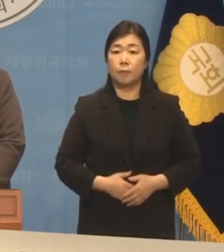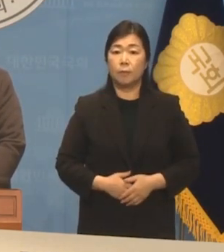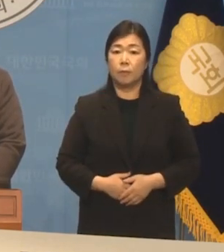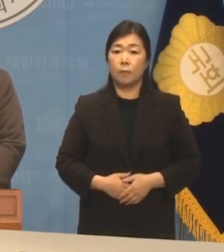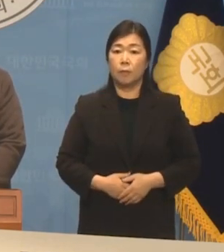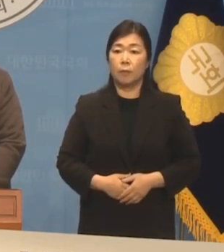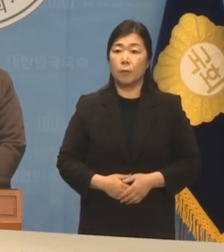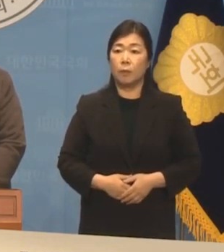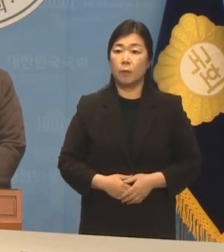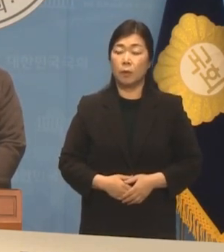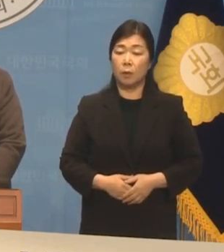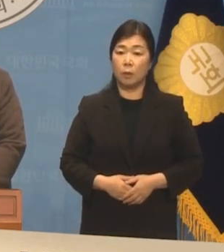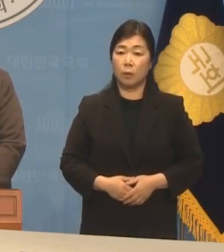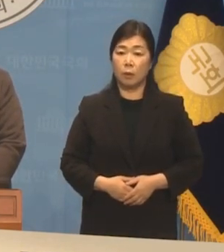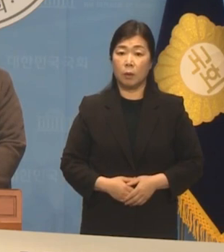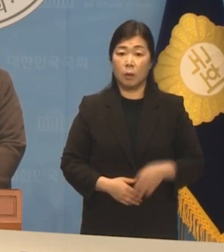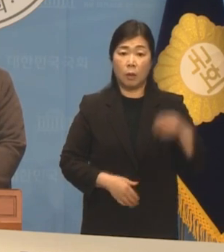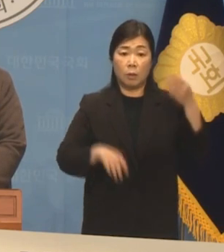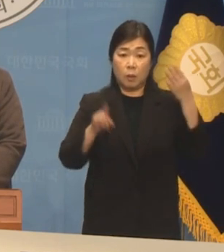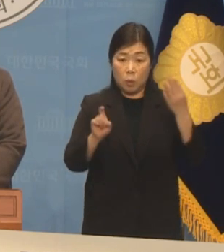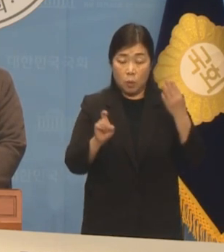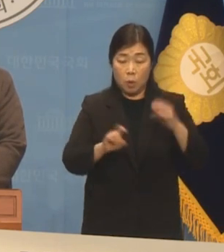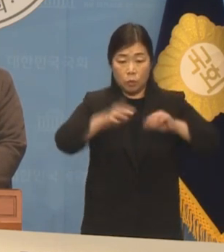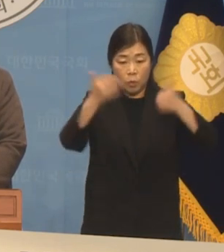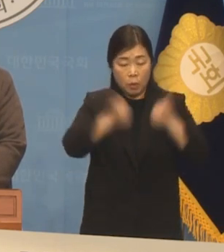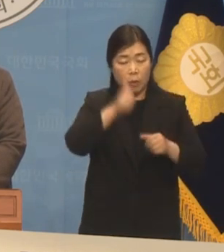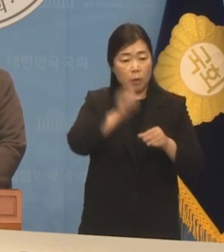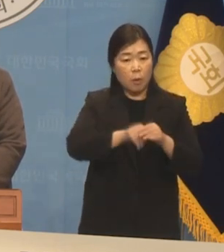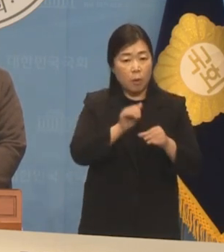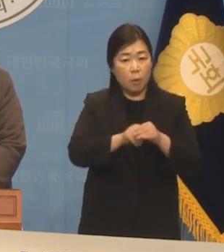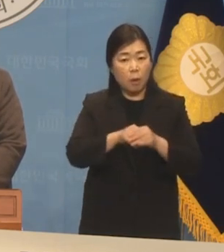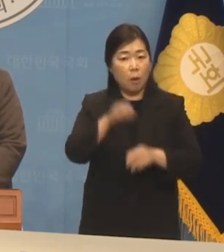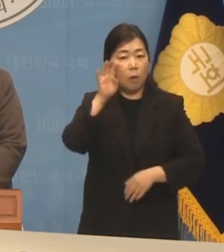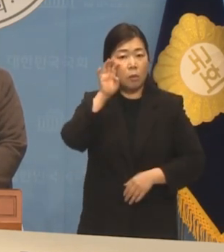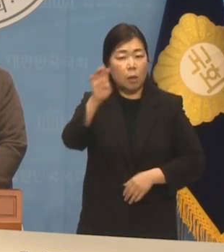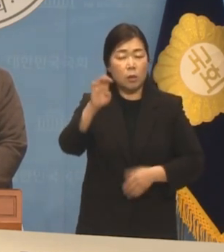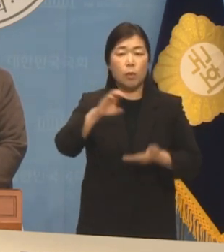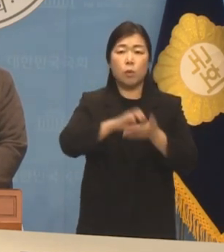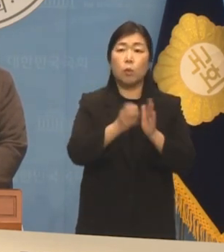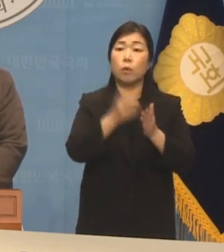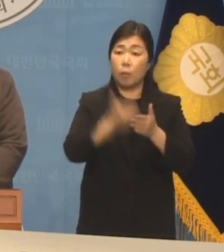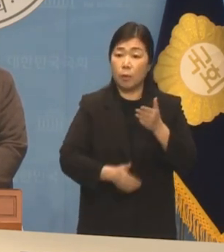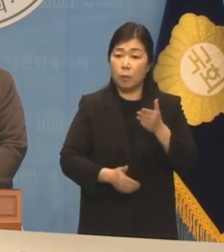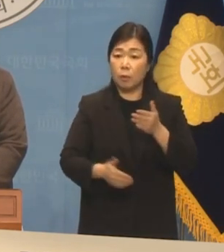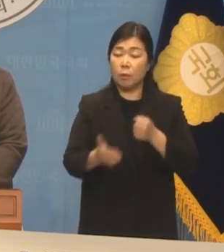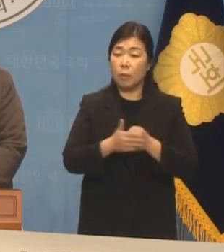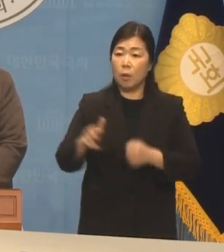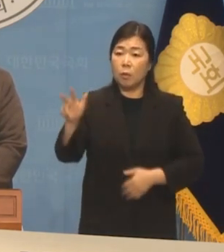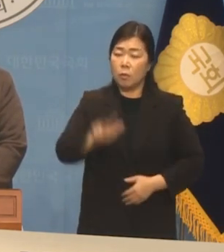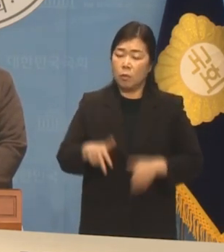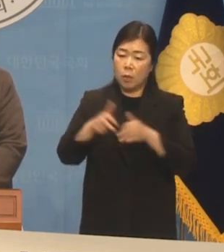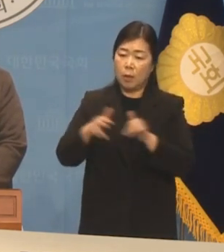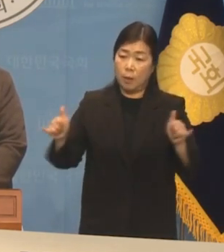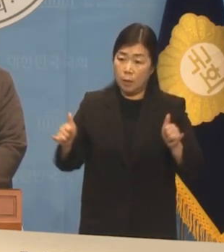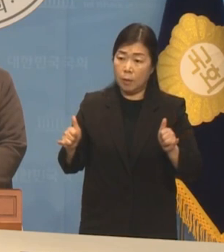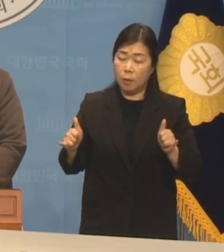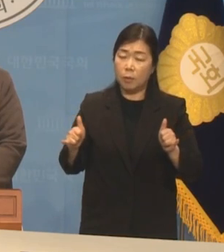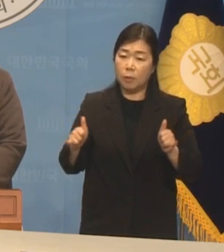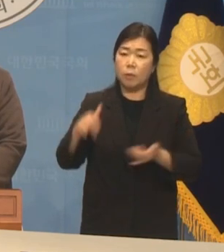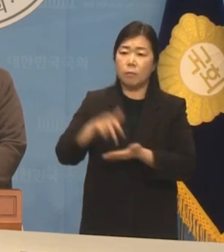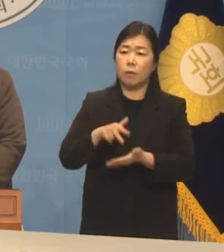어 410 총선이 425일 남았기 저희 전국 장애인들의 간절한